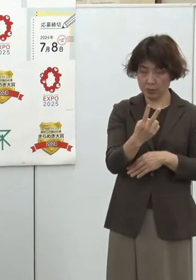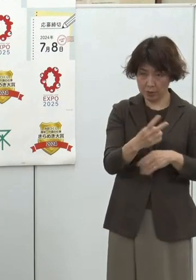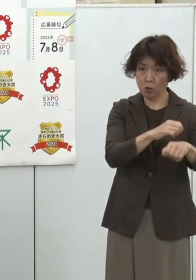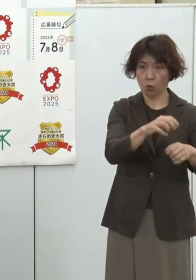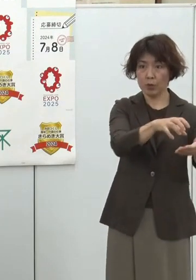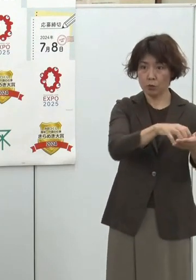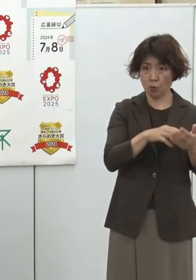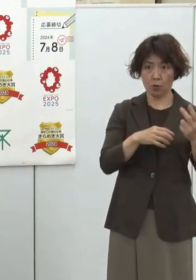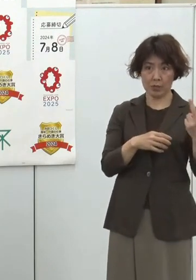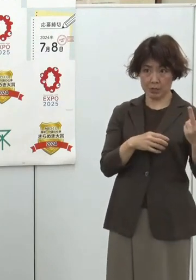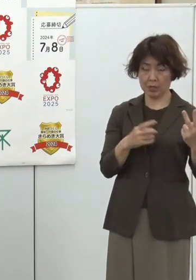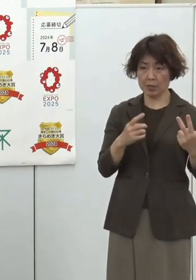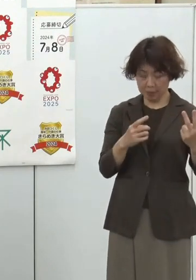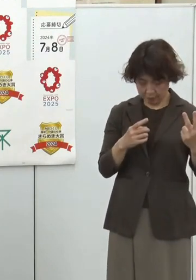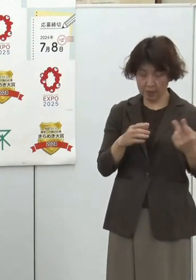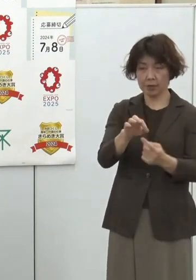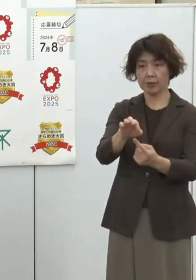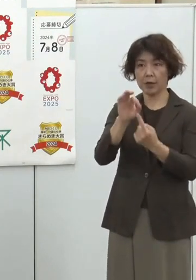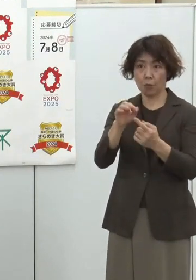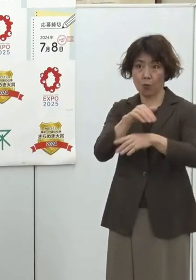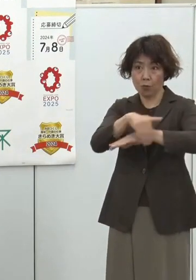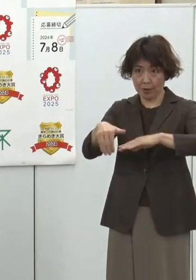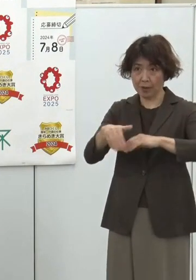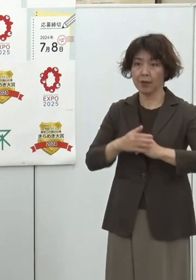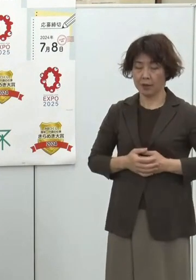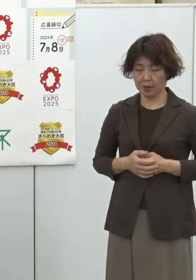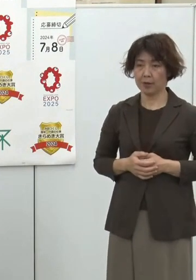賞2作品を選考する予定でございます。